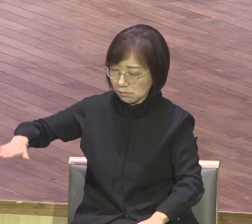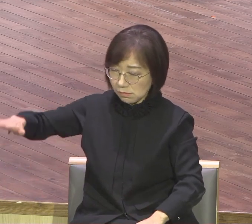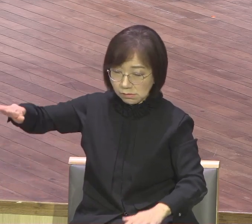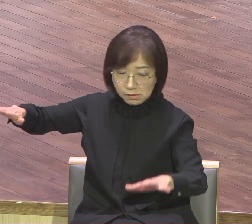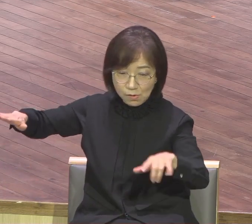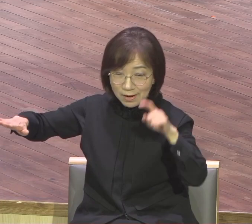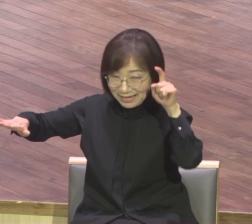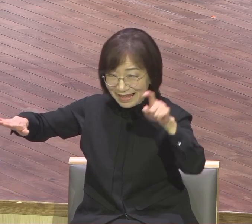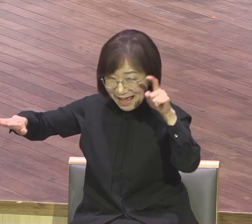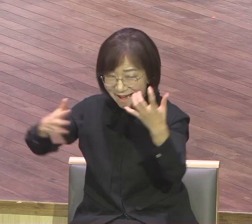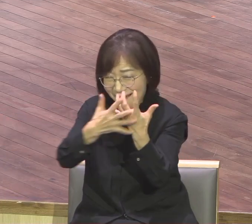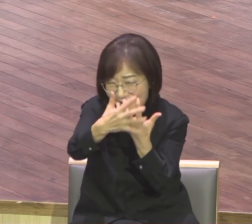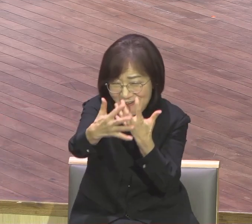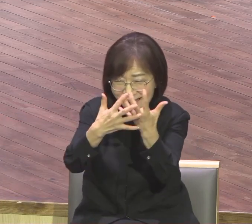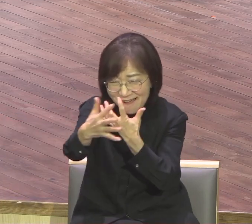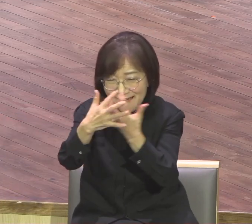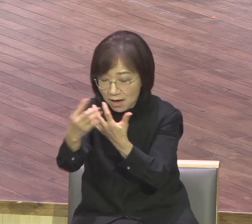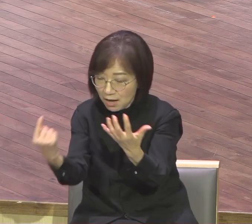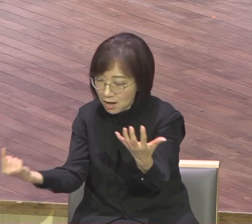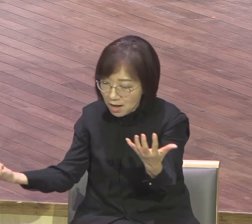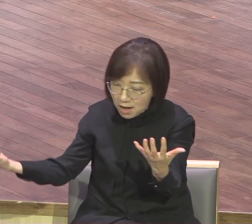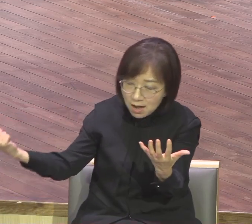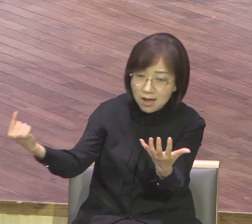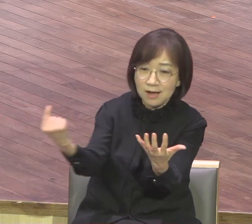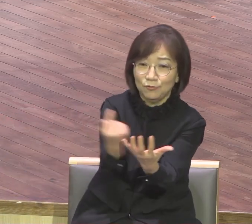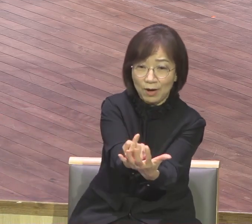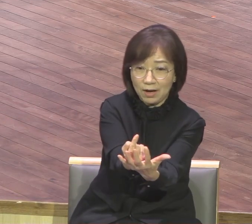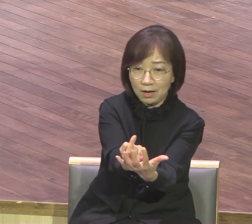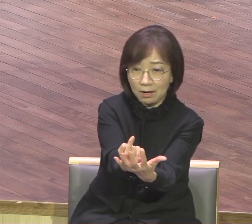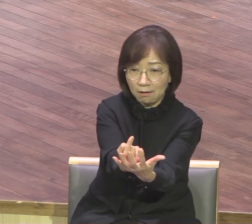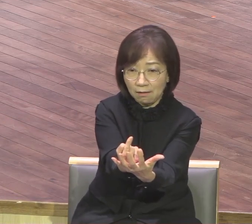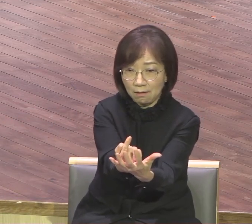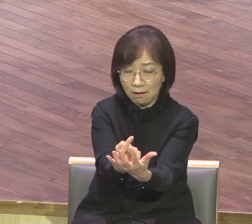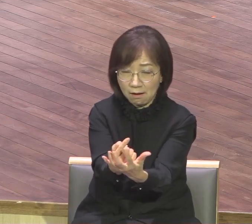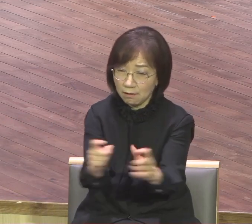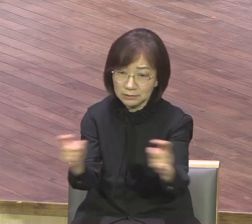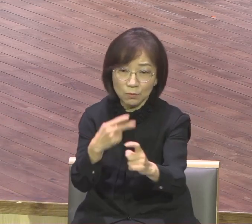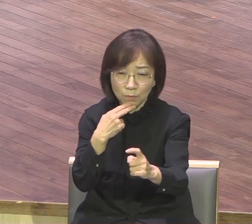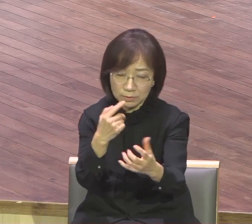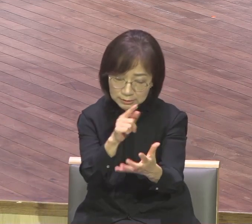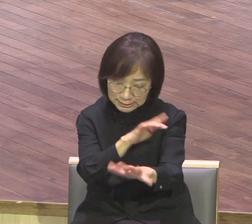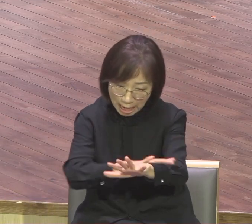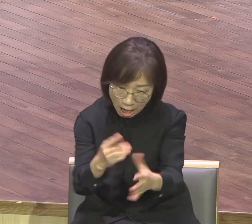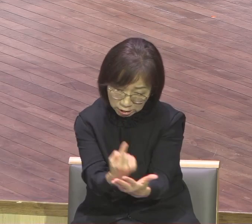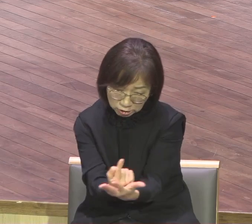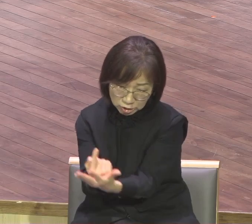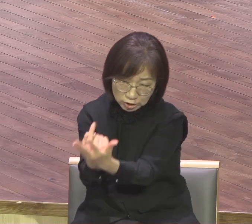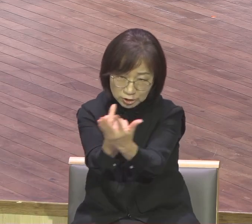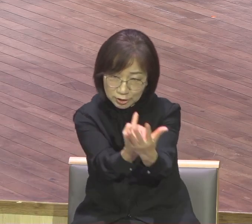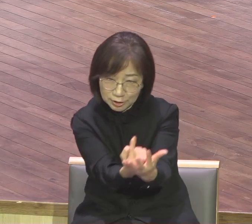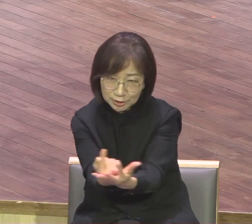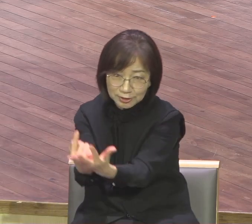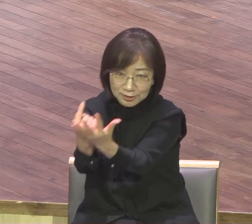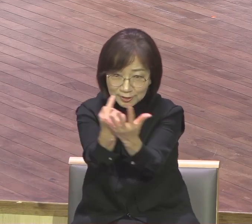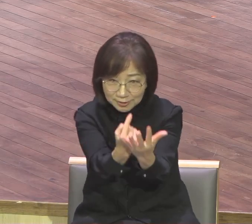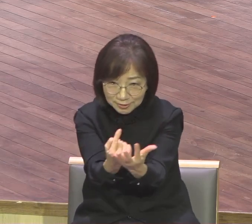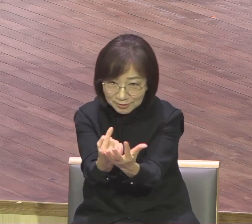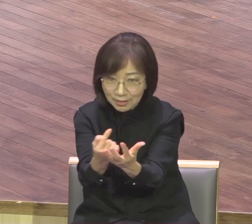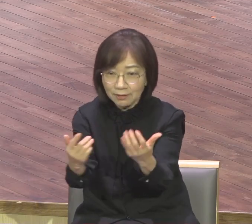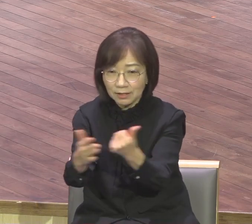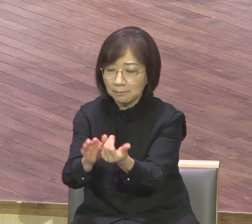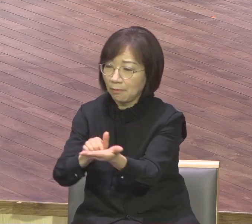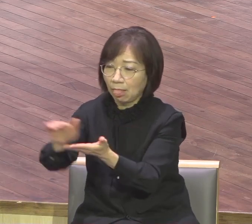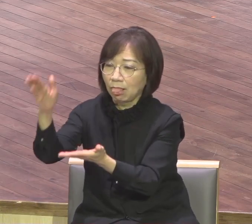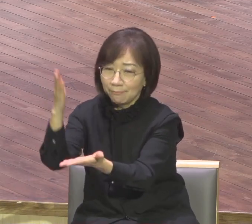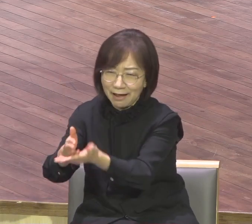그 자체가 너무 소중한 거 아니냐? 특별히 대우해라. 특별히 보호해주라. Le dice que no es maravilloso que ese animal se llevara bien con